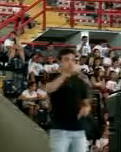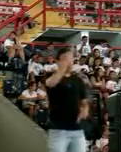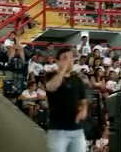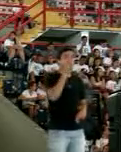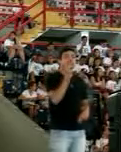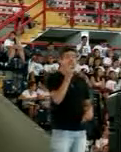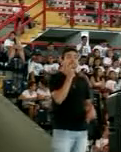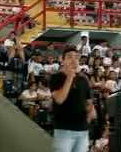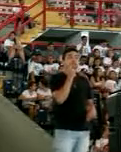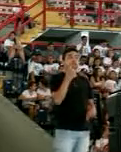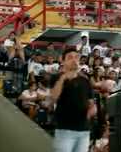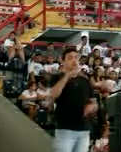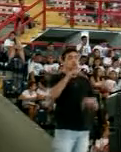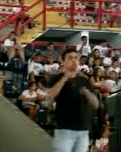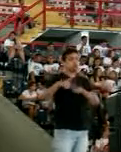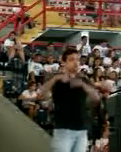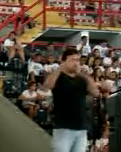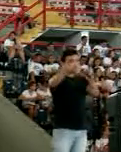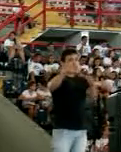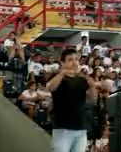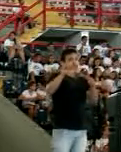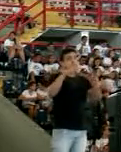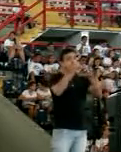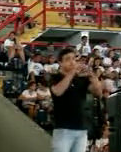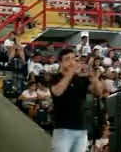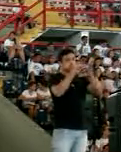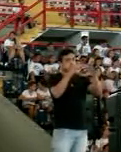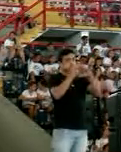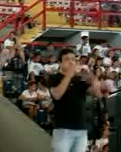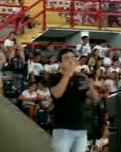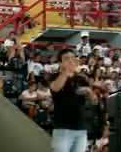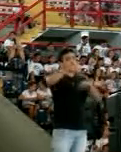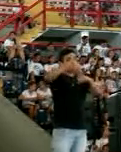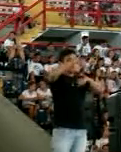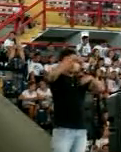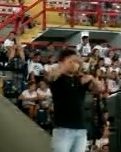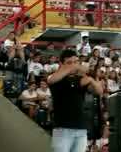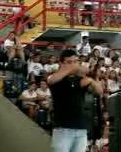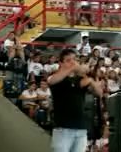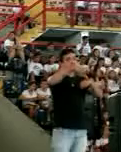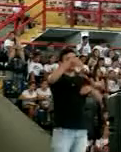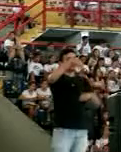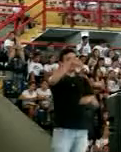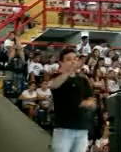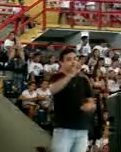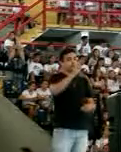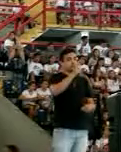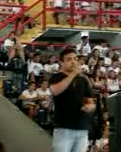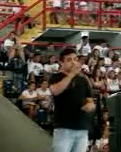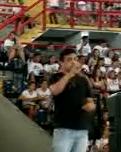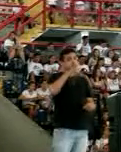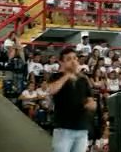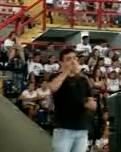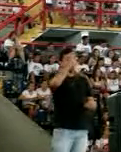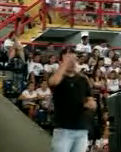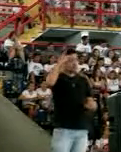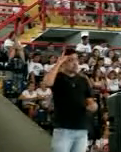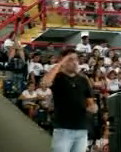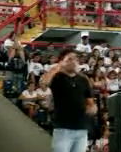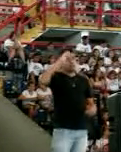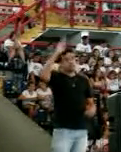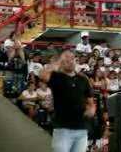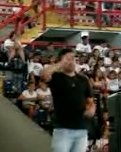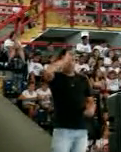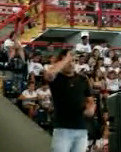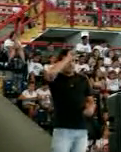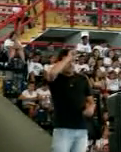que participamos, nós temos aqui no centro da cidade a Praça dos Mártires, onde foram executados os nossos principais,